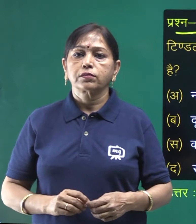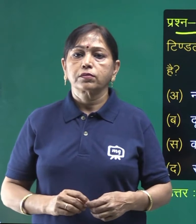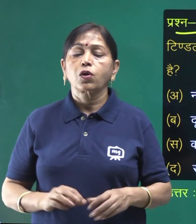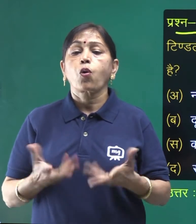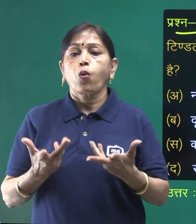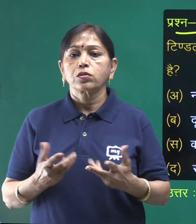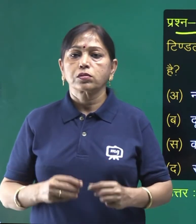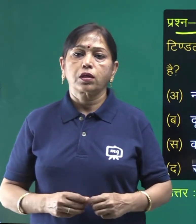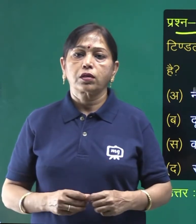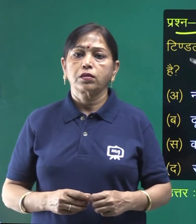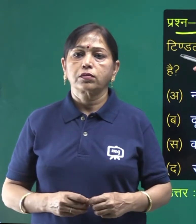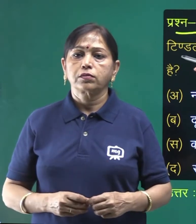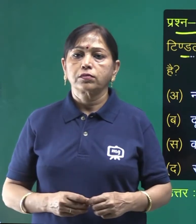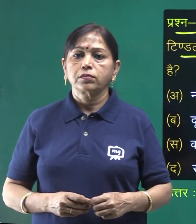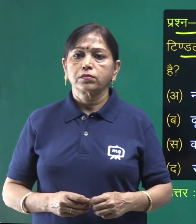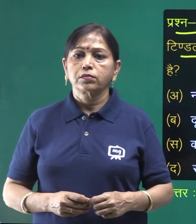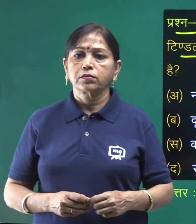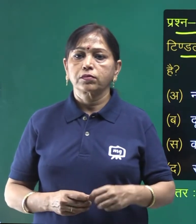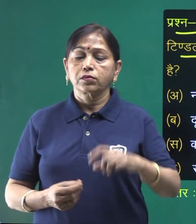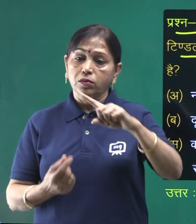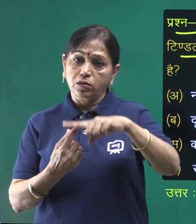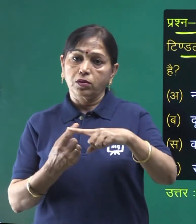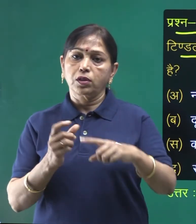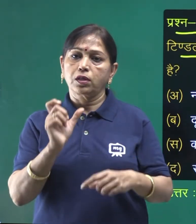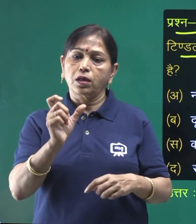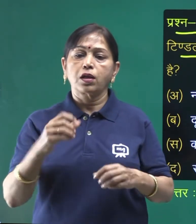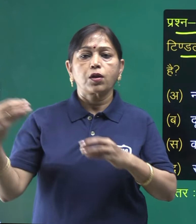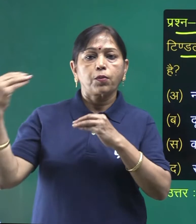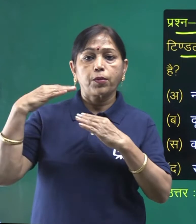कौन सा टिंडल प्रभाव को